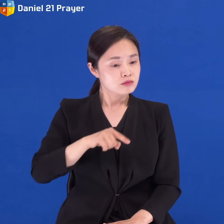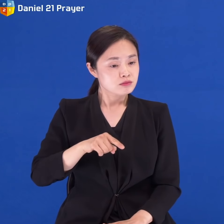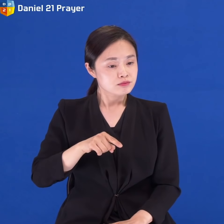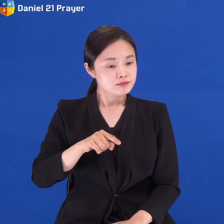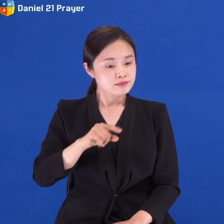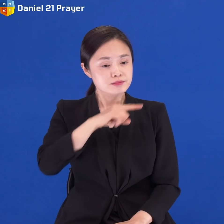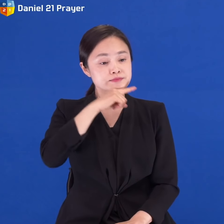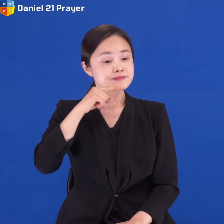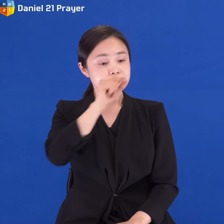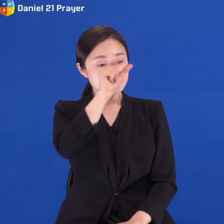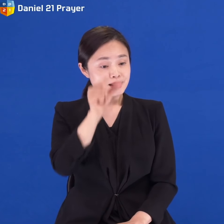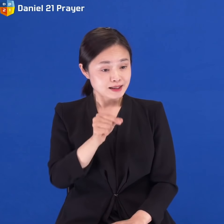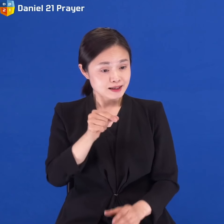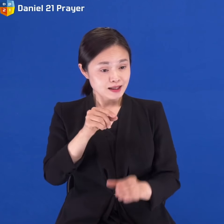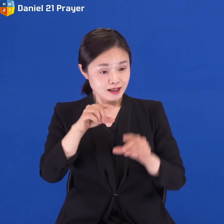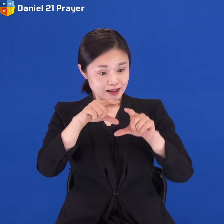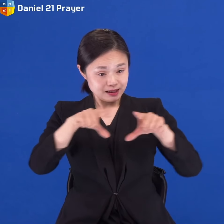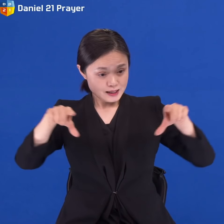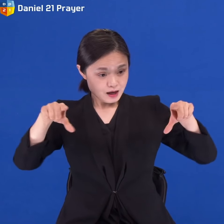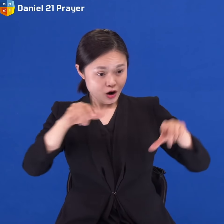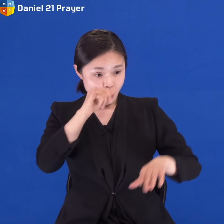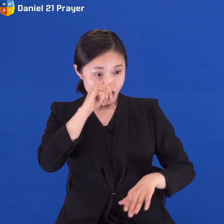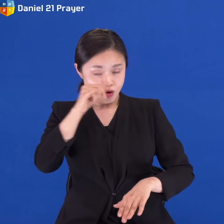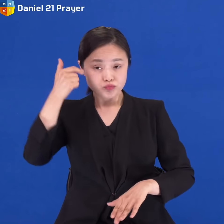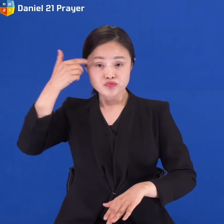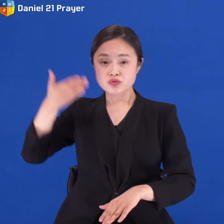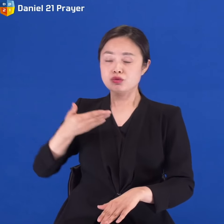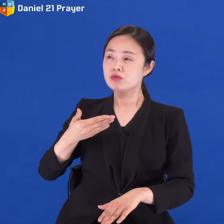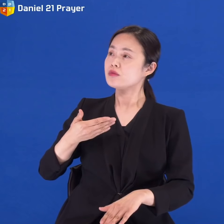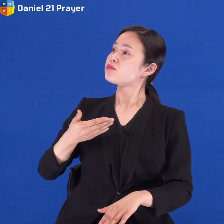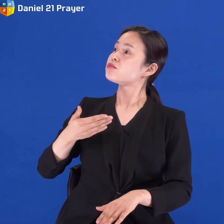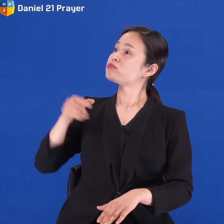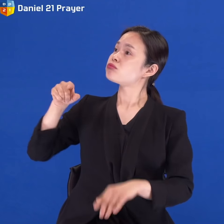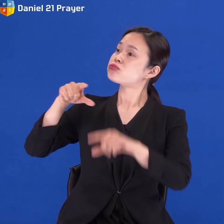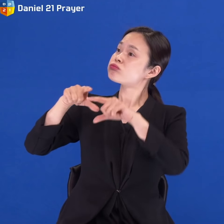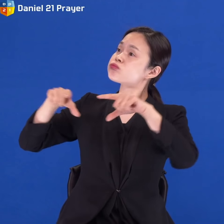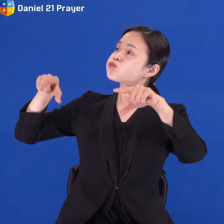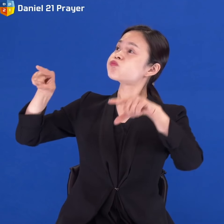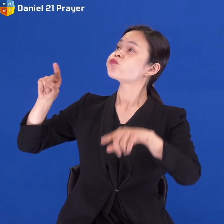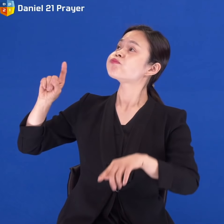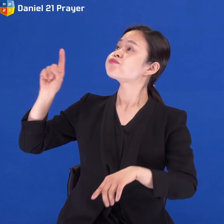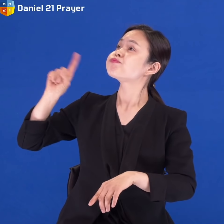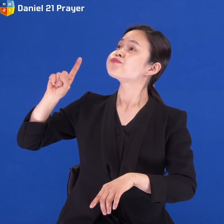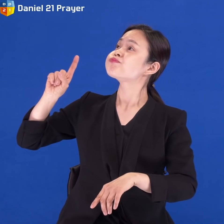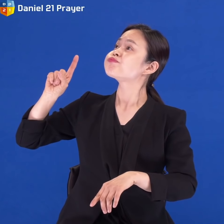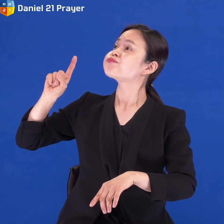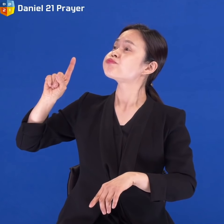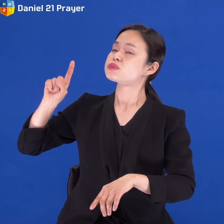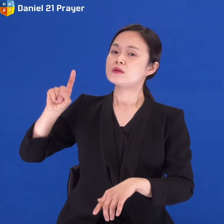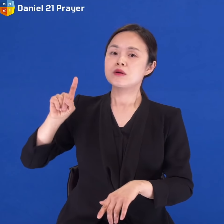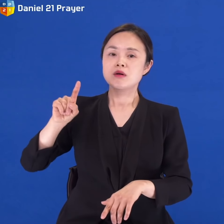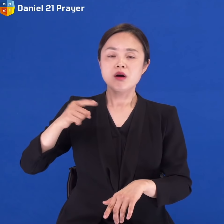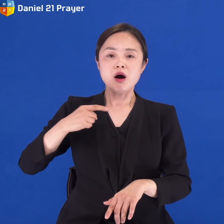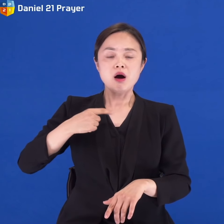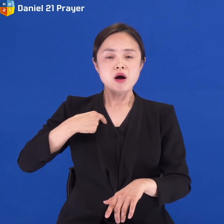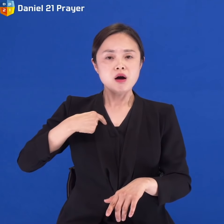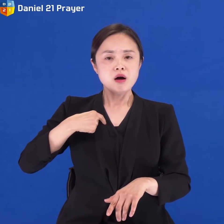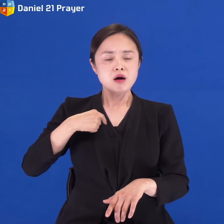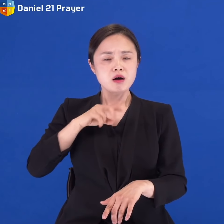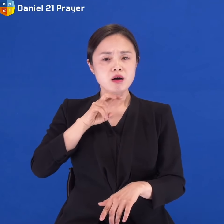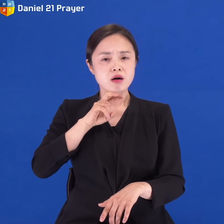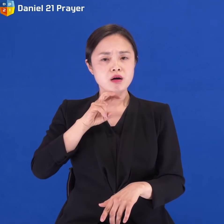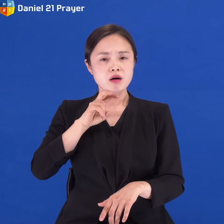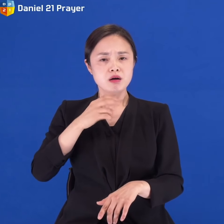생리가 없다는 사실을 알게 됐습니다. 그리고 그 당시에 마산 한일합섬의